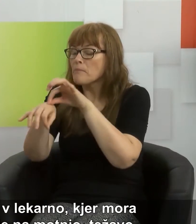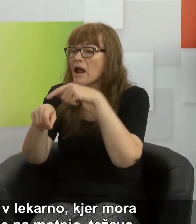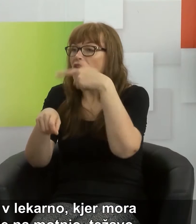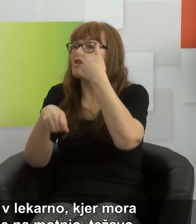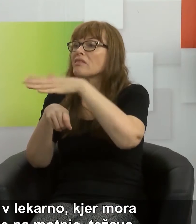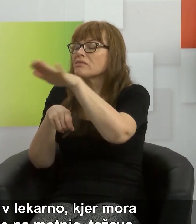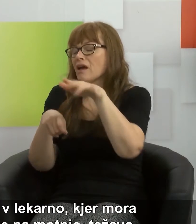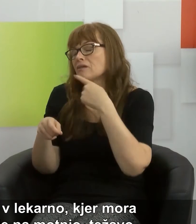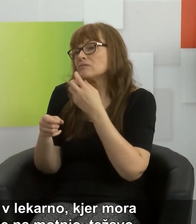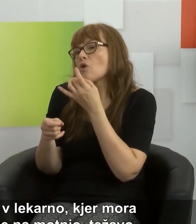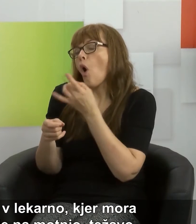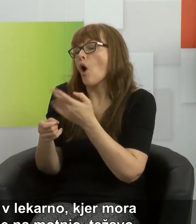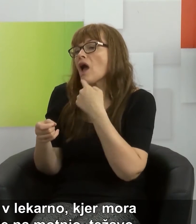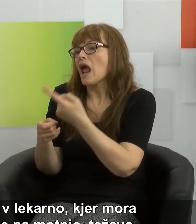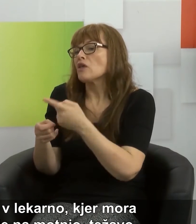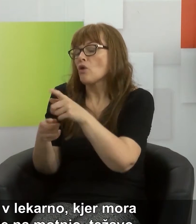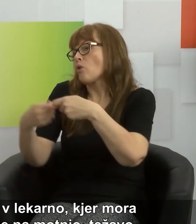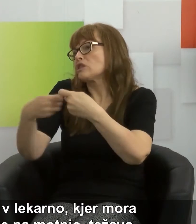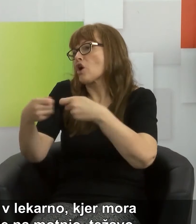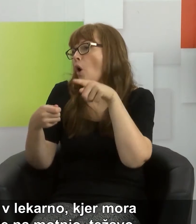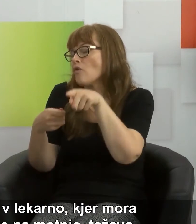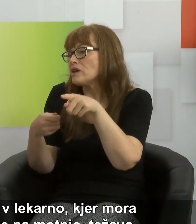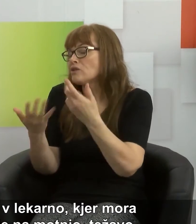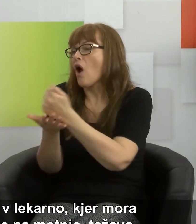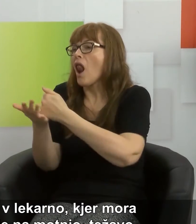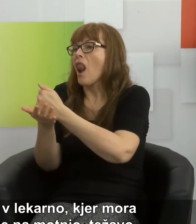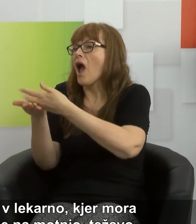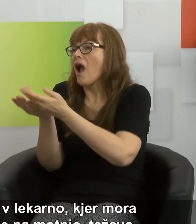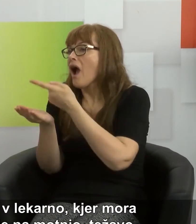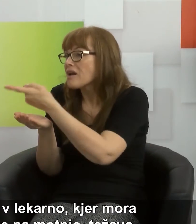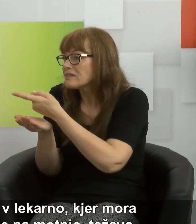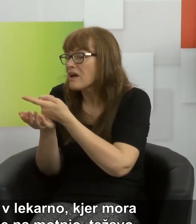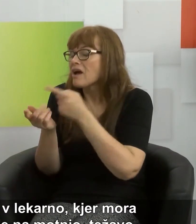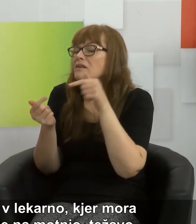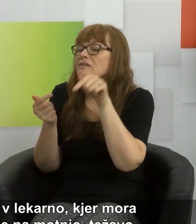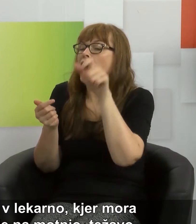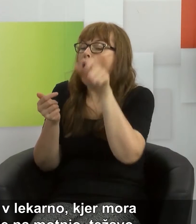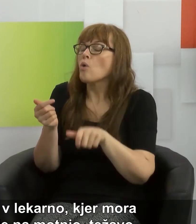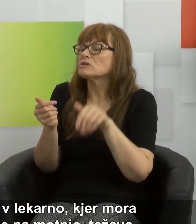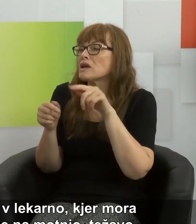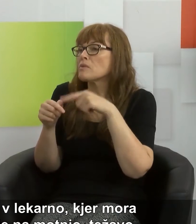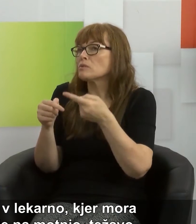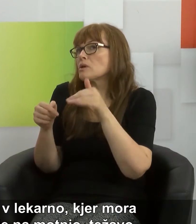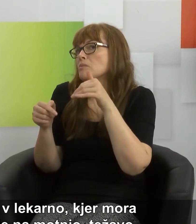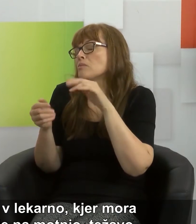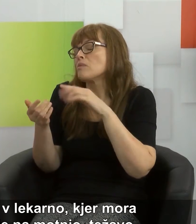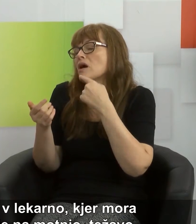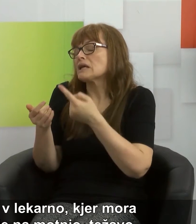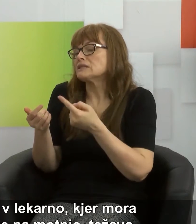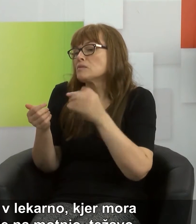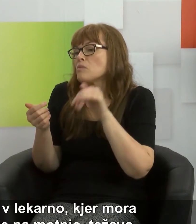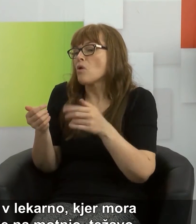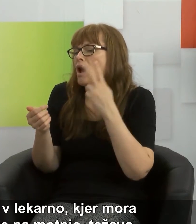bom rekla konkretno v trgovino, v lekarno, kjer mora ta oseba, recimo glede